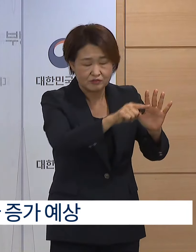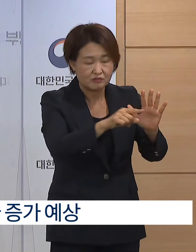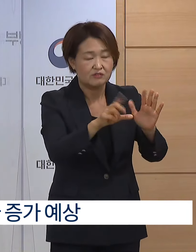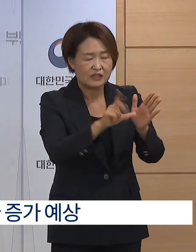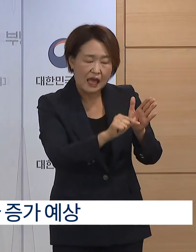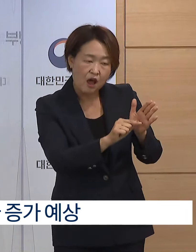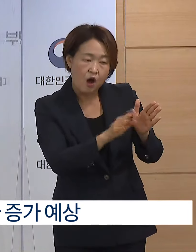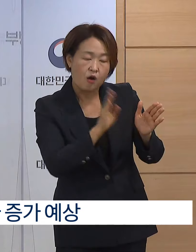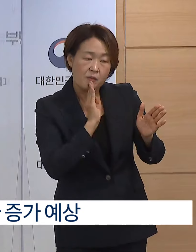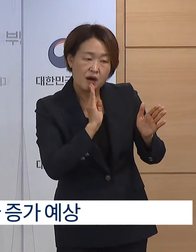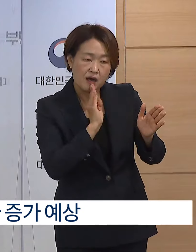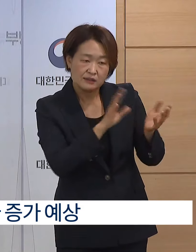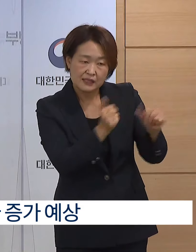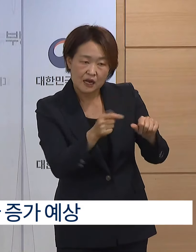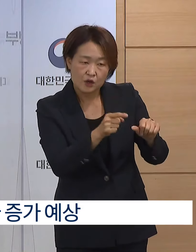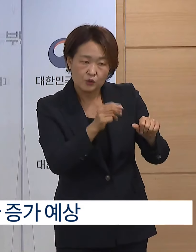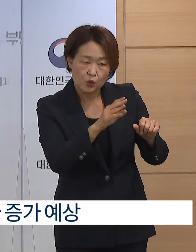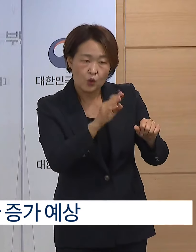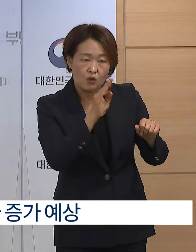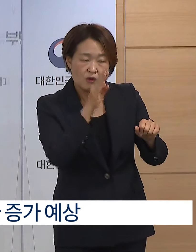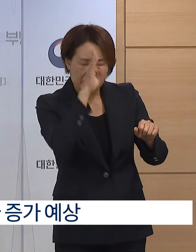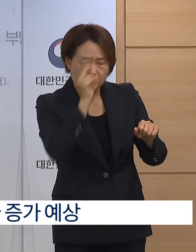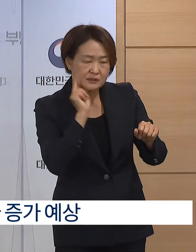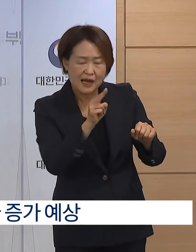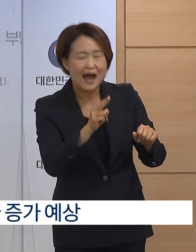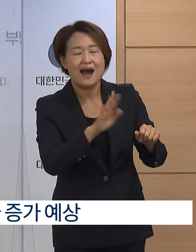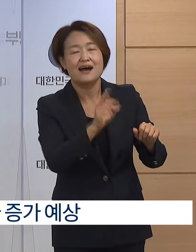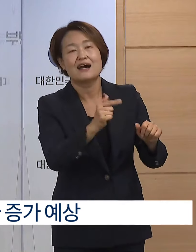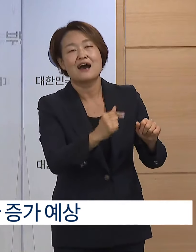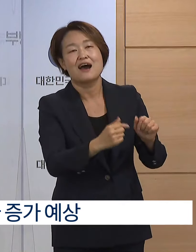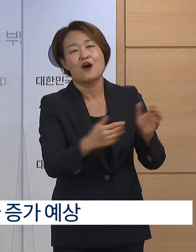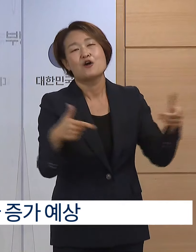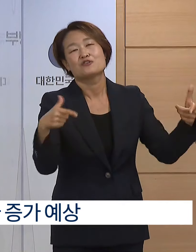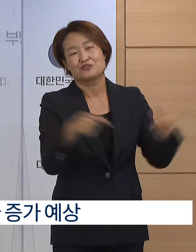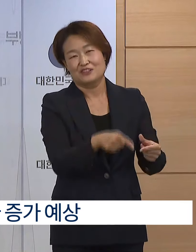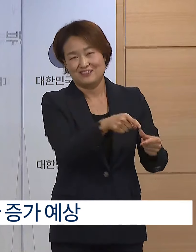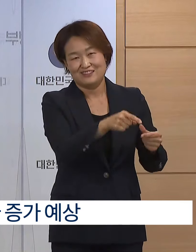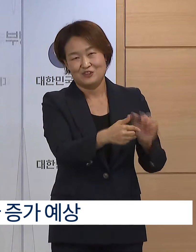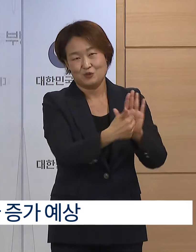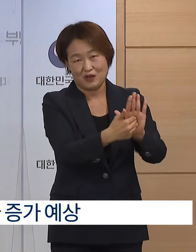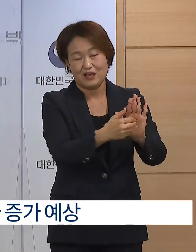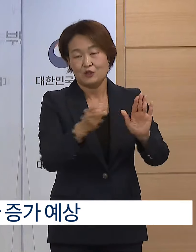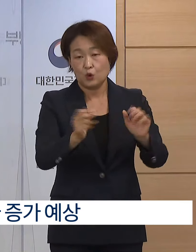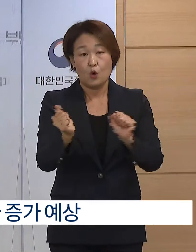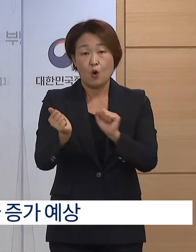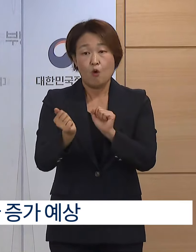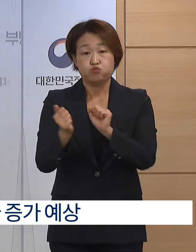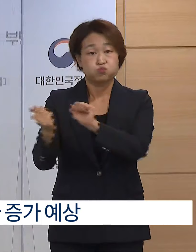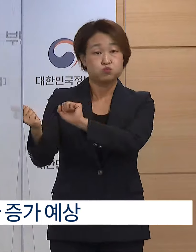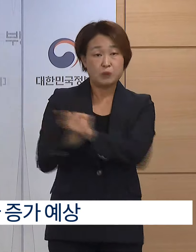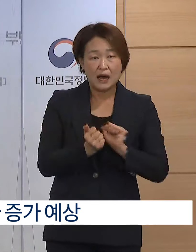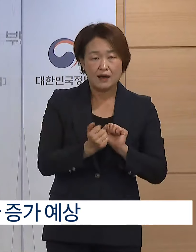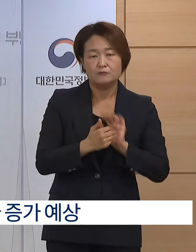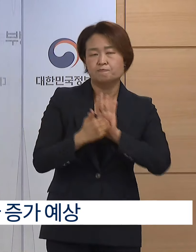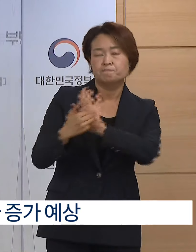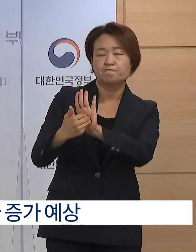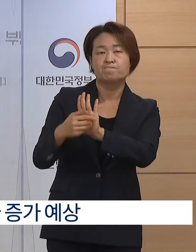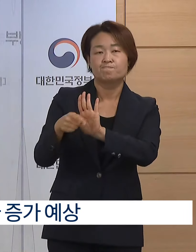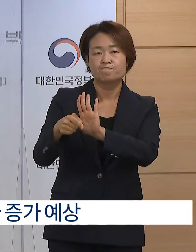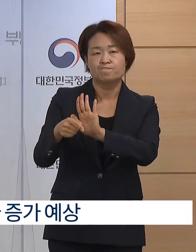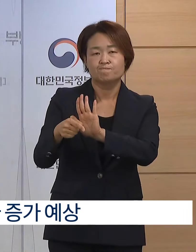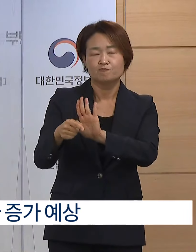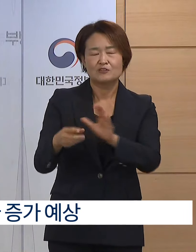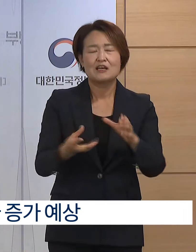예방 효과는 지속되면서 최근 유행하는 변이에 대응한 감염 예방 효과도 일부 기대할 수